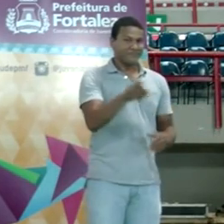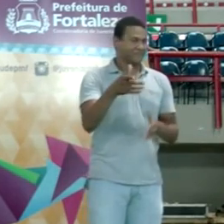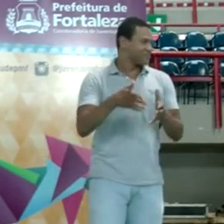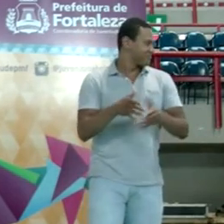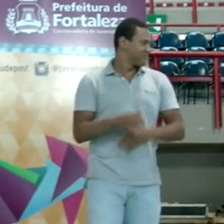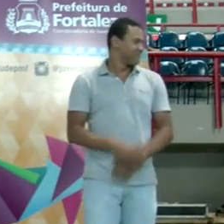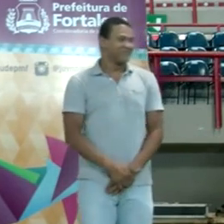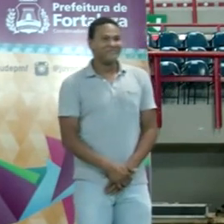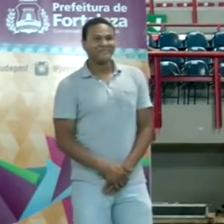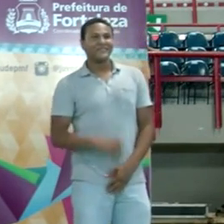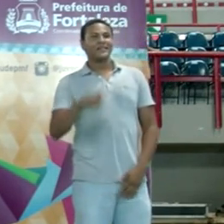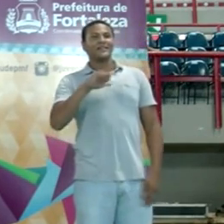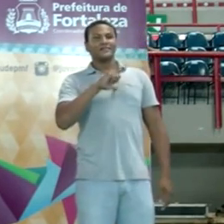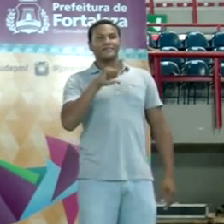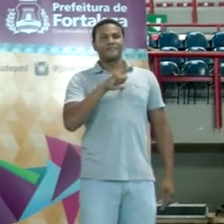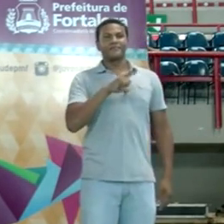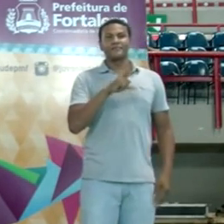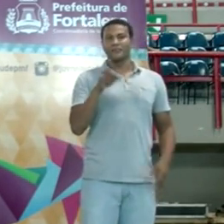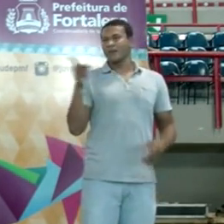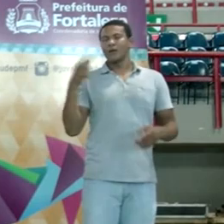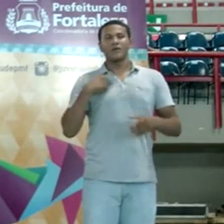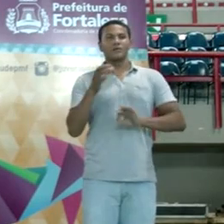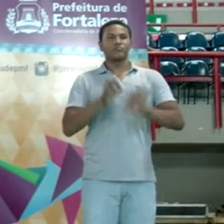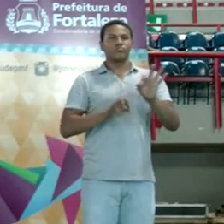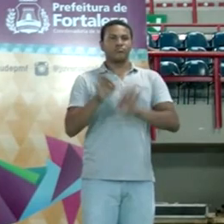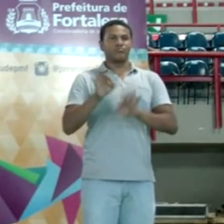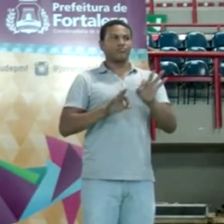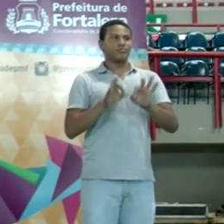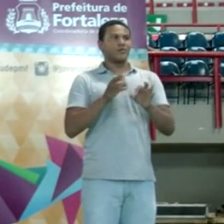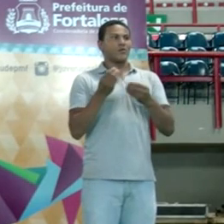as suas formas de organização. Mas